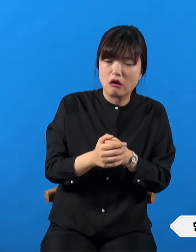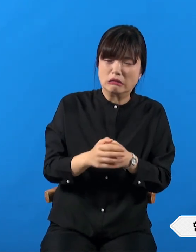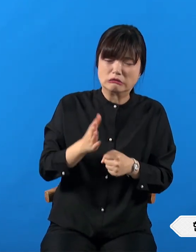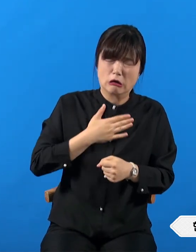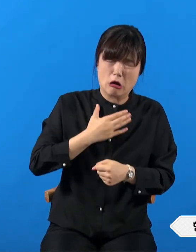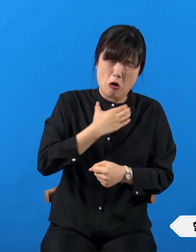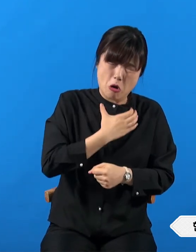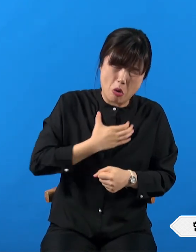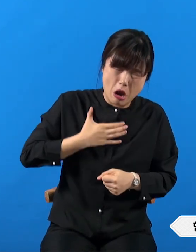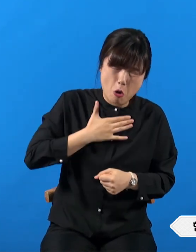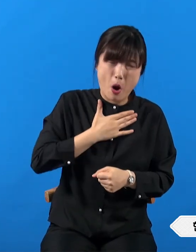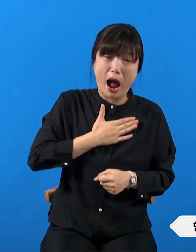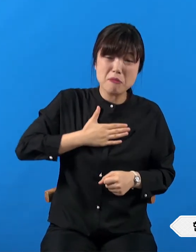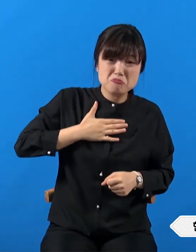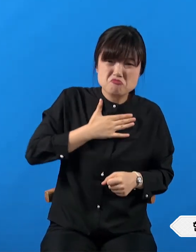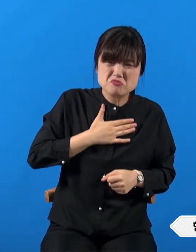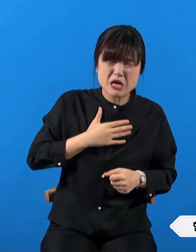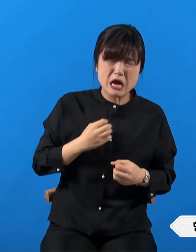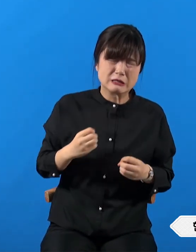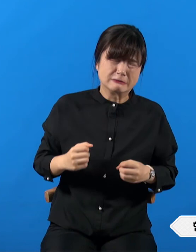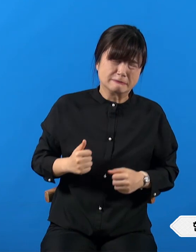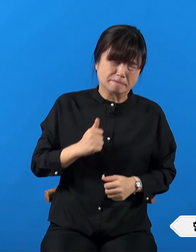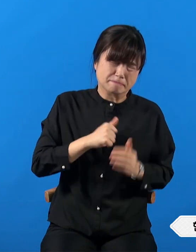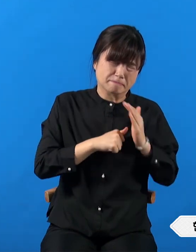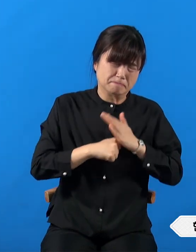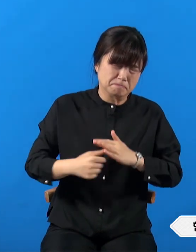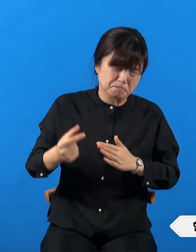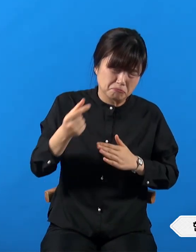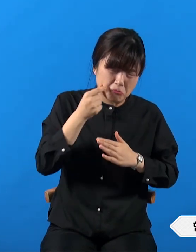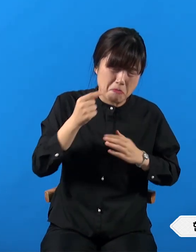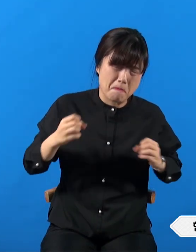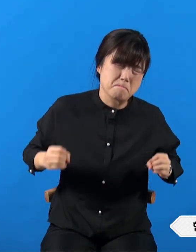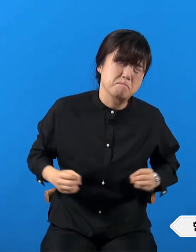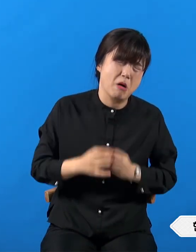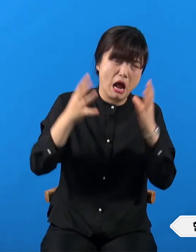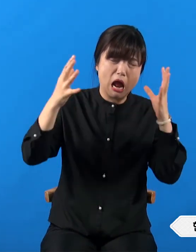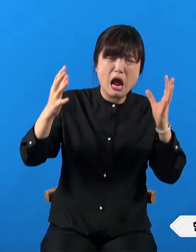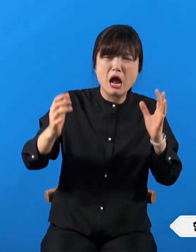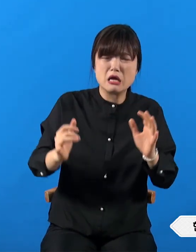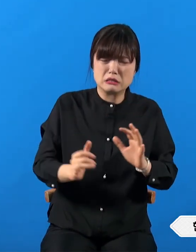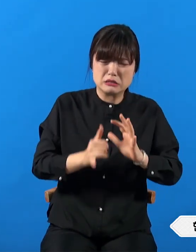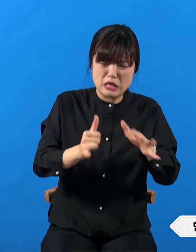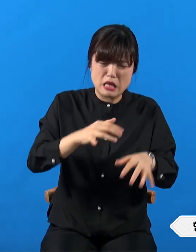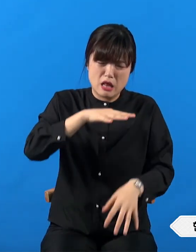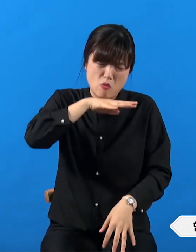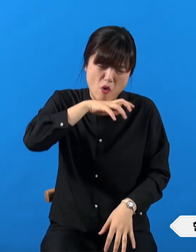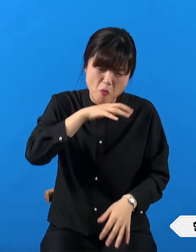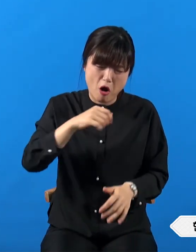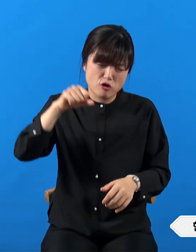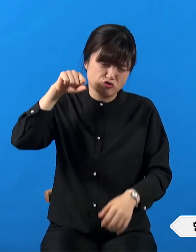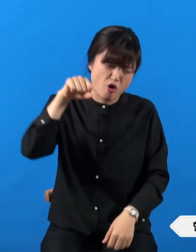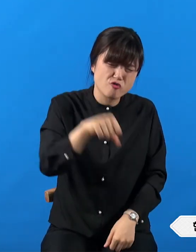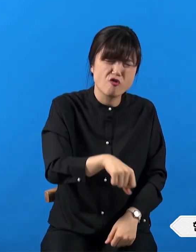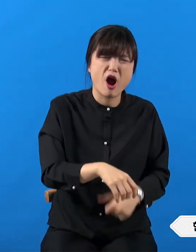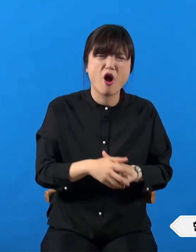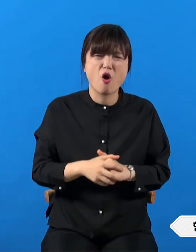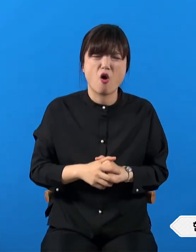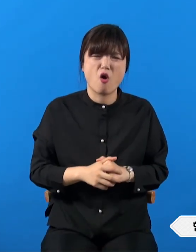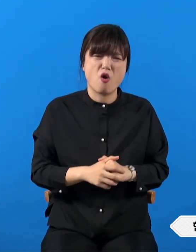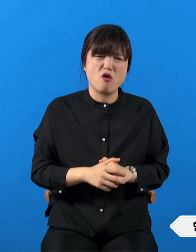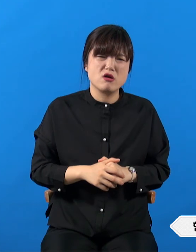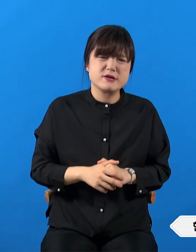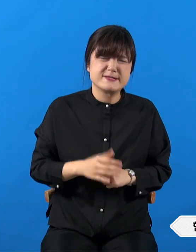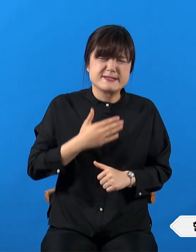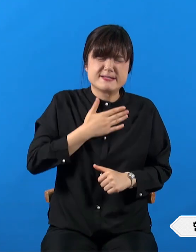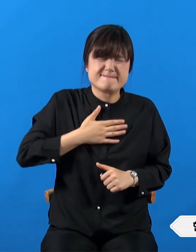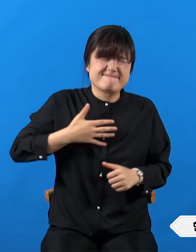오히려 자기의 괴로운 감정을 참지를 못하고 그냥 세상을 원망하고 저주하고